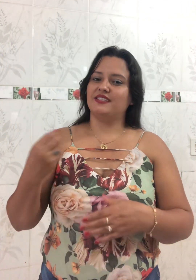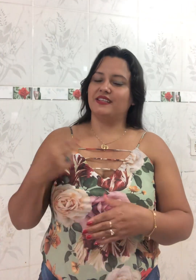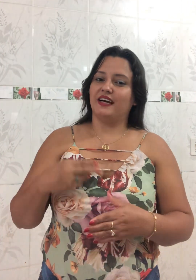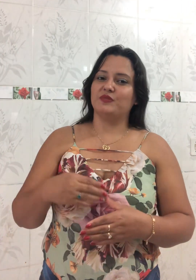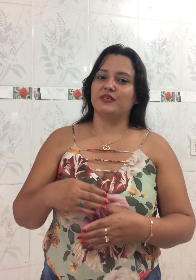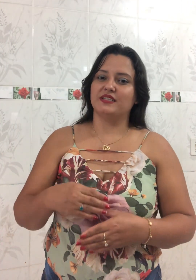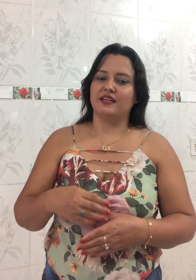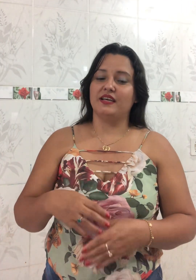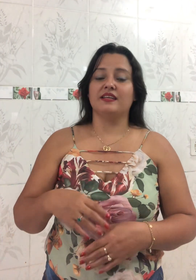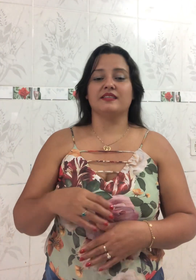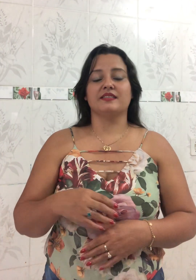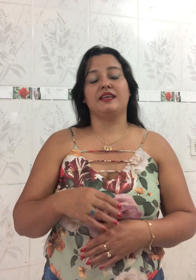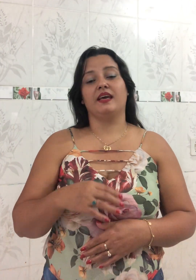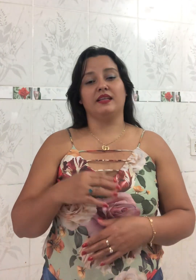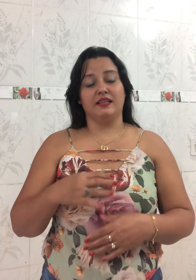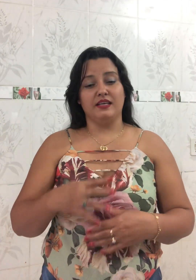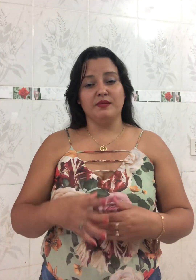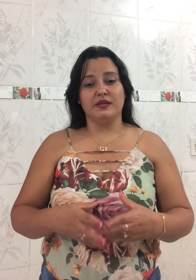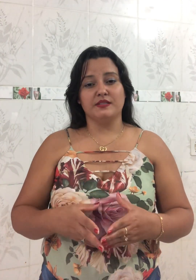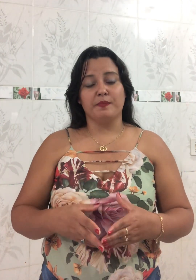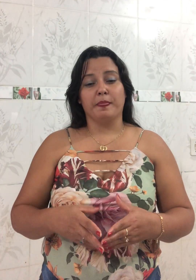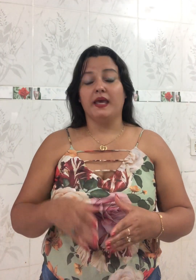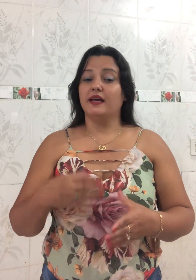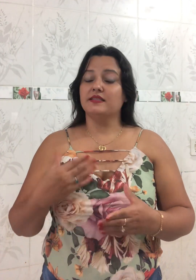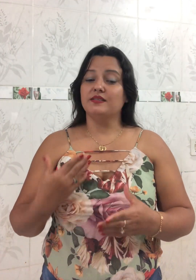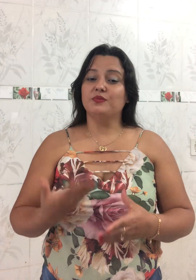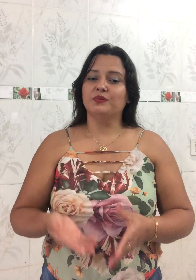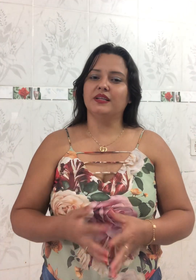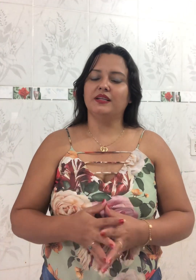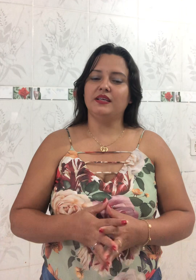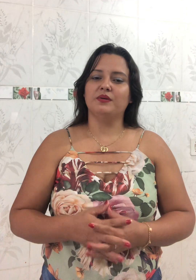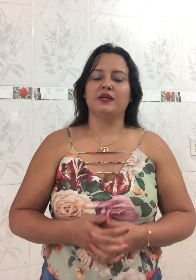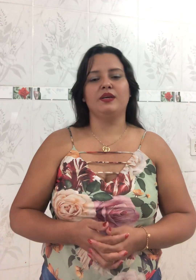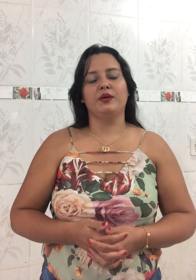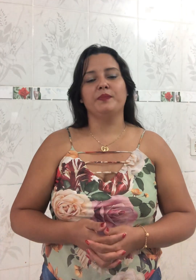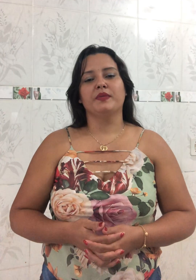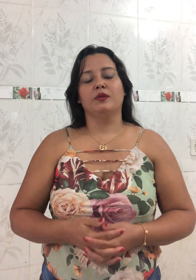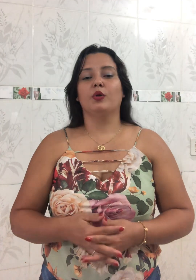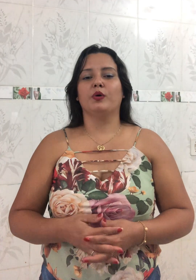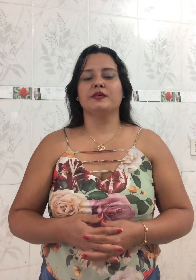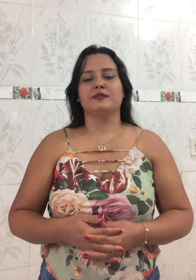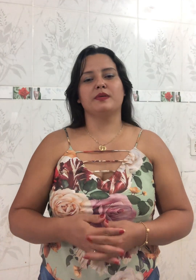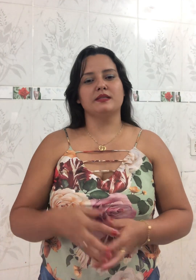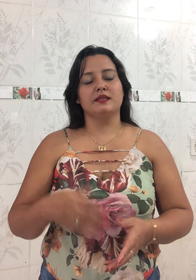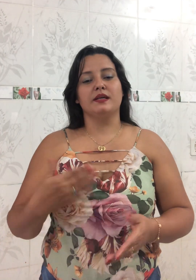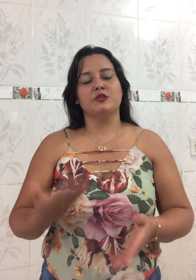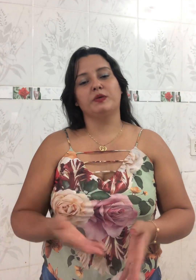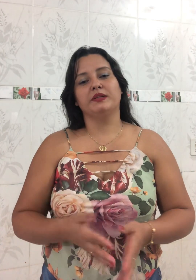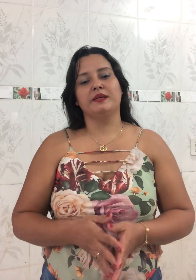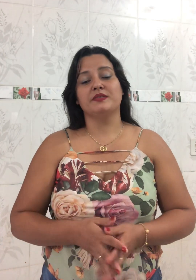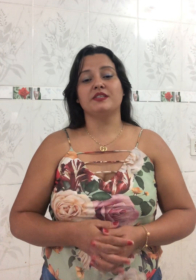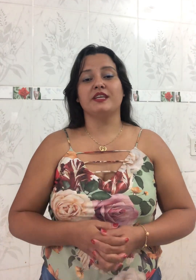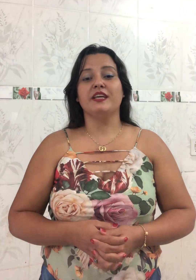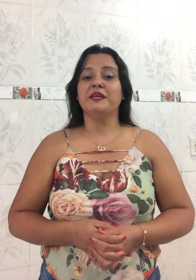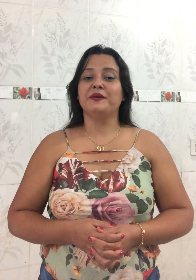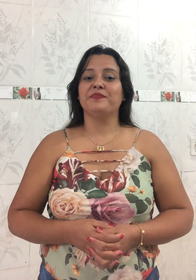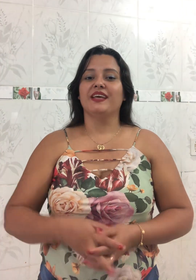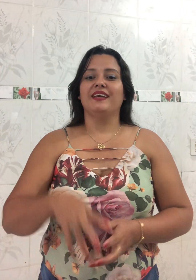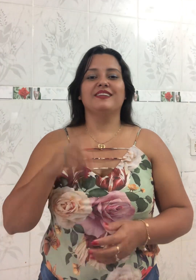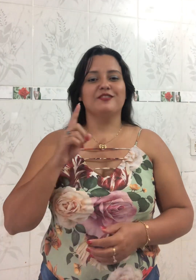sinais brasileiras, que é Libras, é a segunda língua que nós brasileiros podemos adquirir. Então,